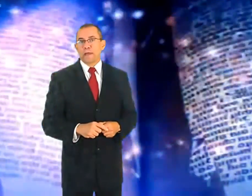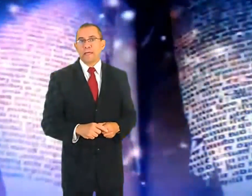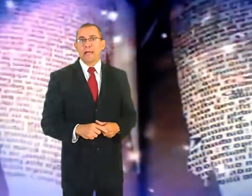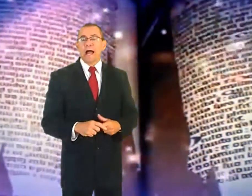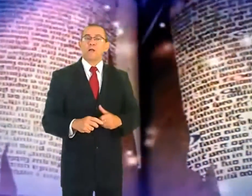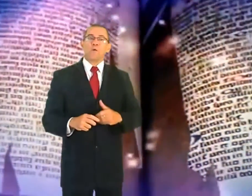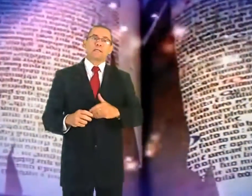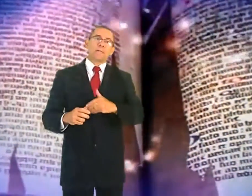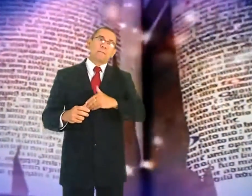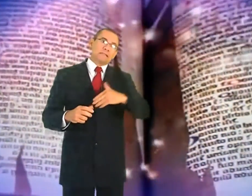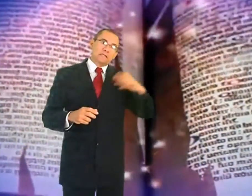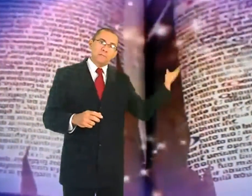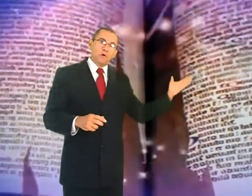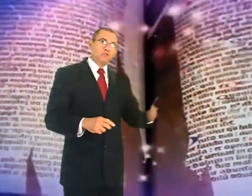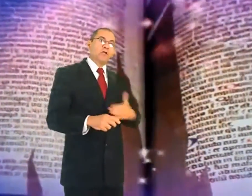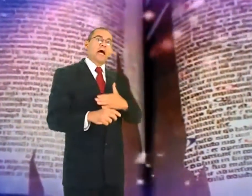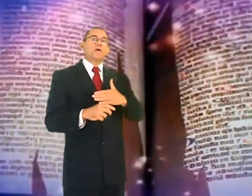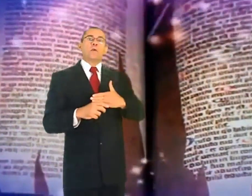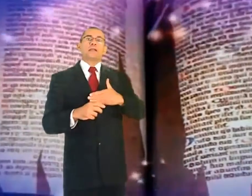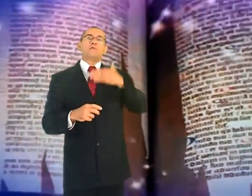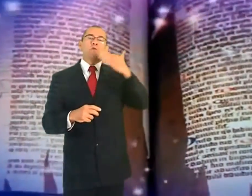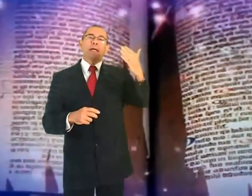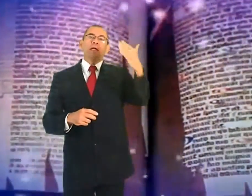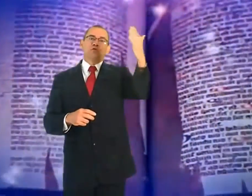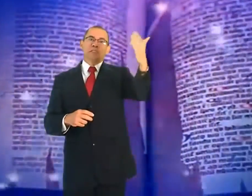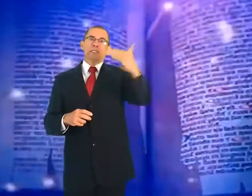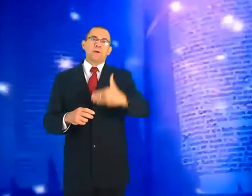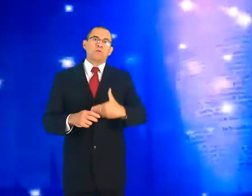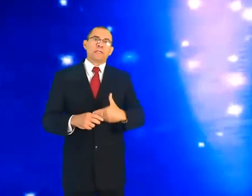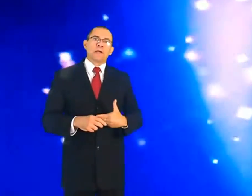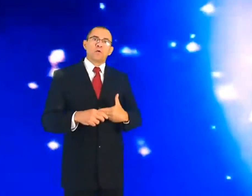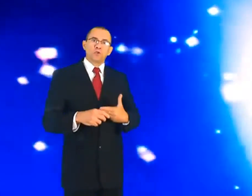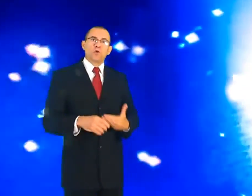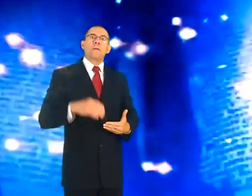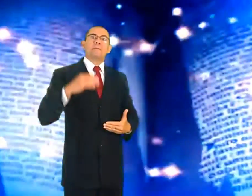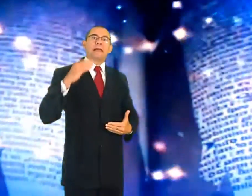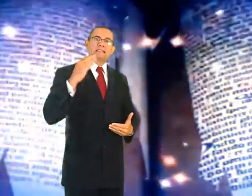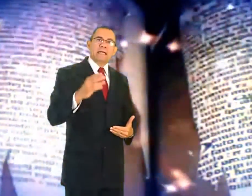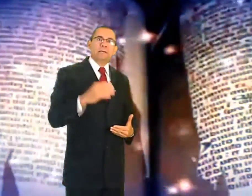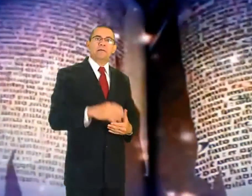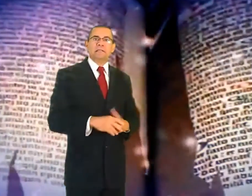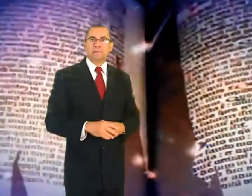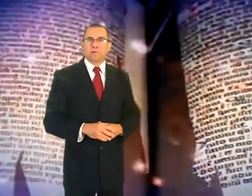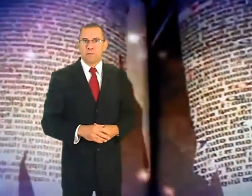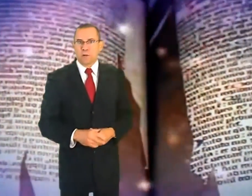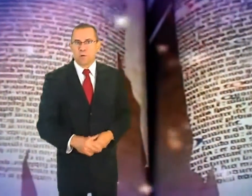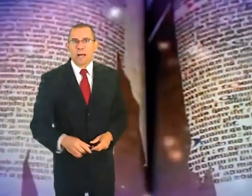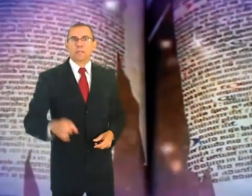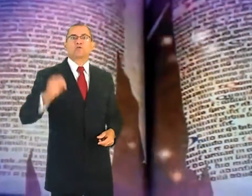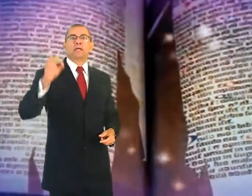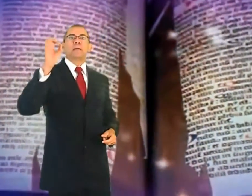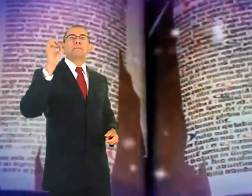hereje y encuentras más testimonios y encuentra la forma en que usted se puede contactar con nosotros para que sean libres de ese por de mónaco a tote